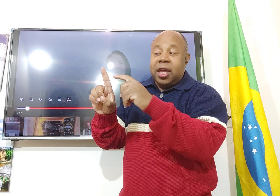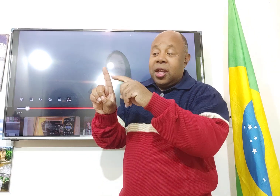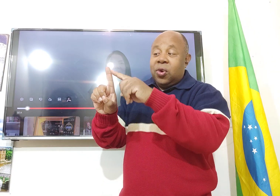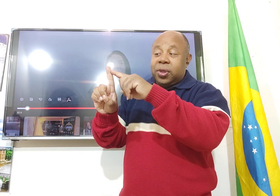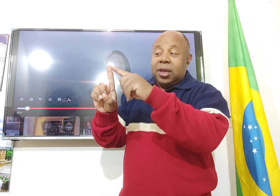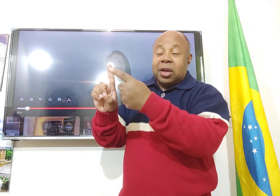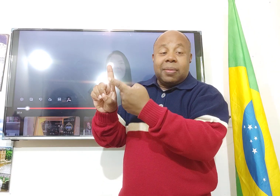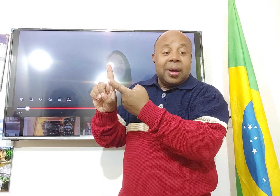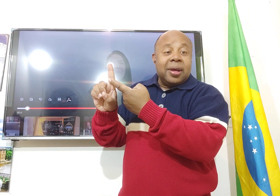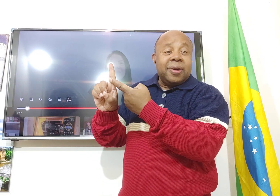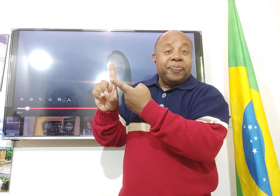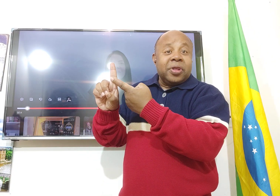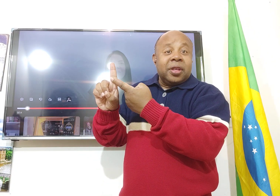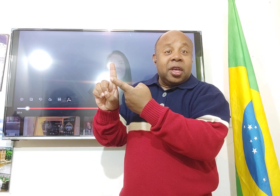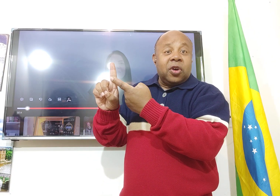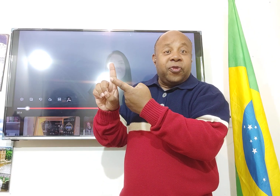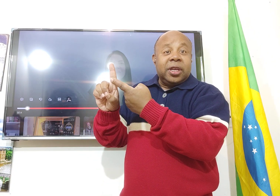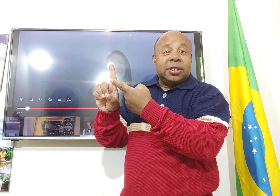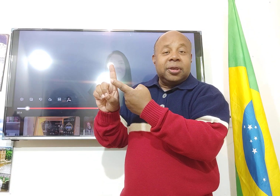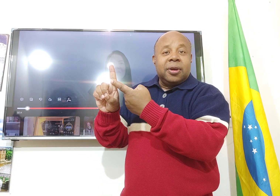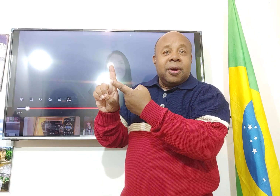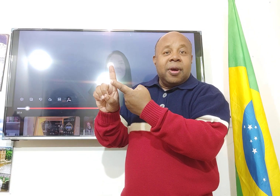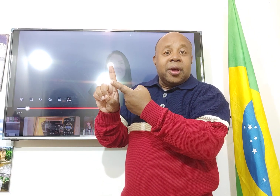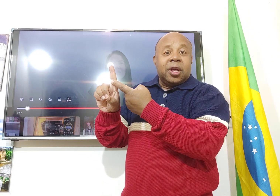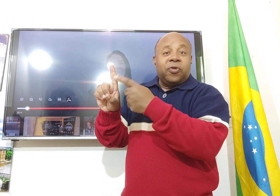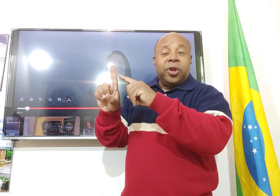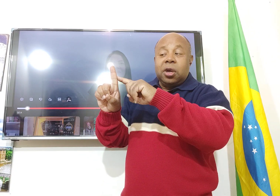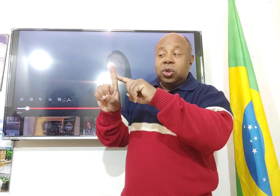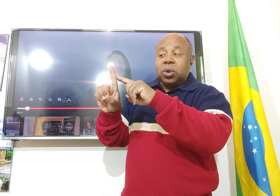juntei o sinal da barriga. O que eu fiz?